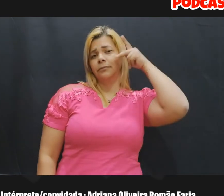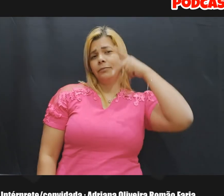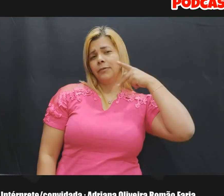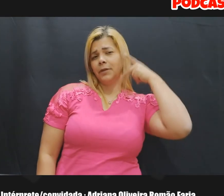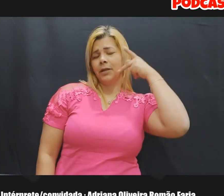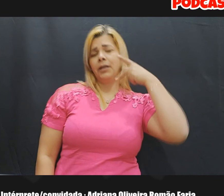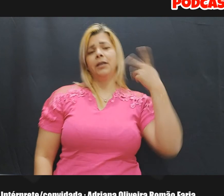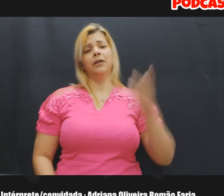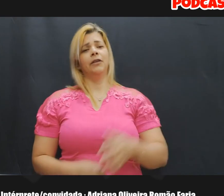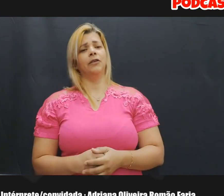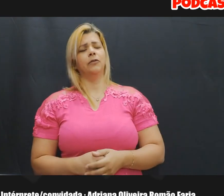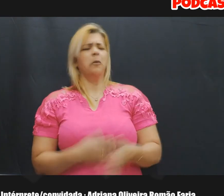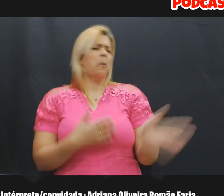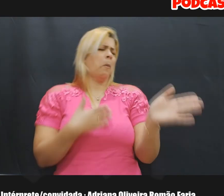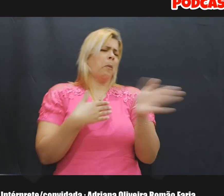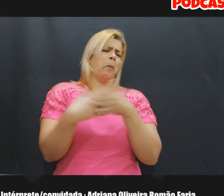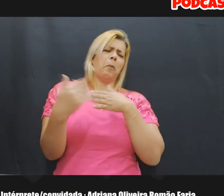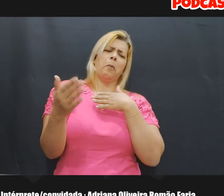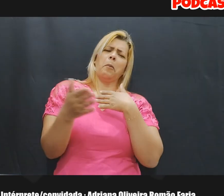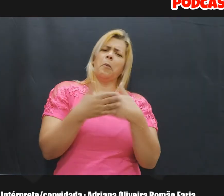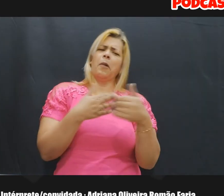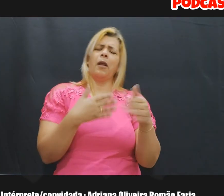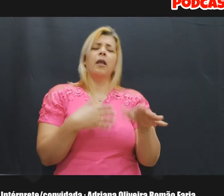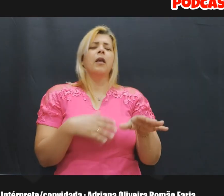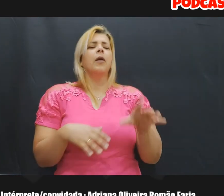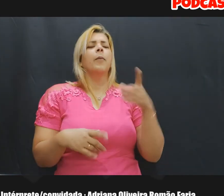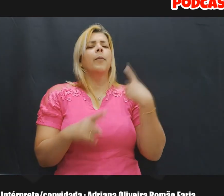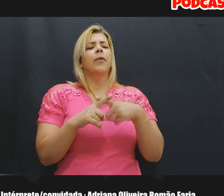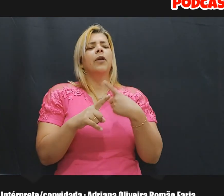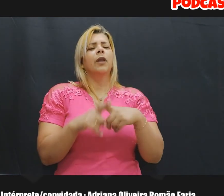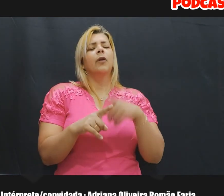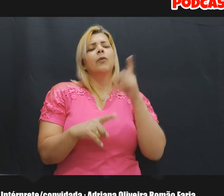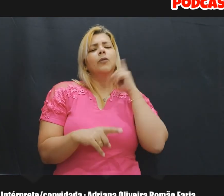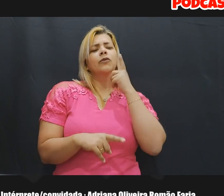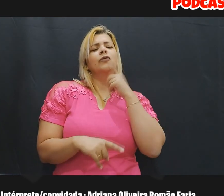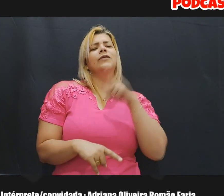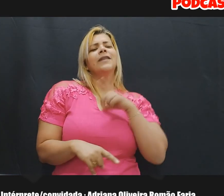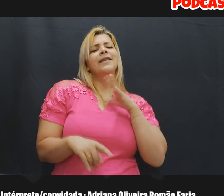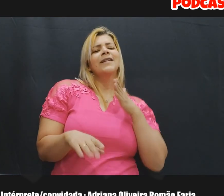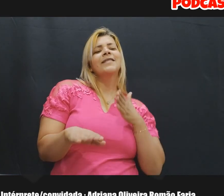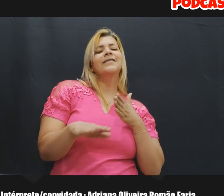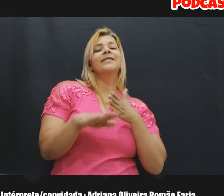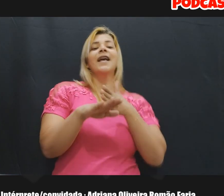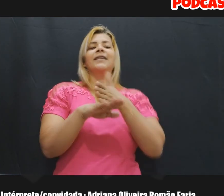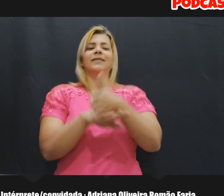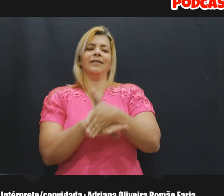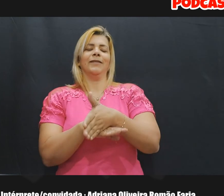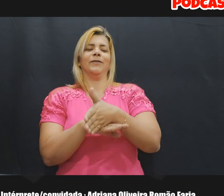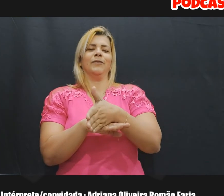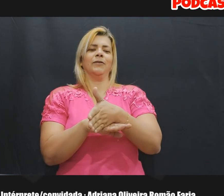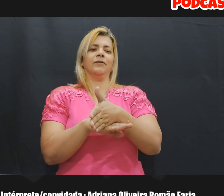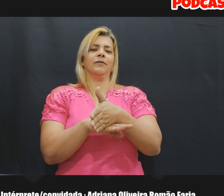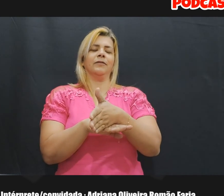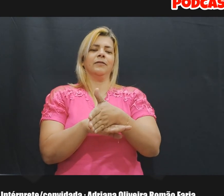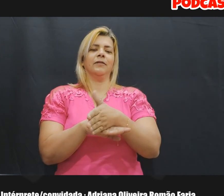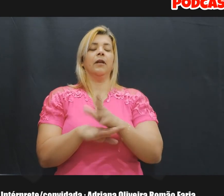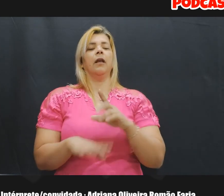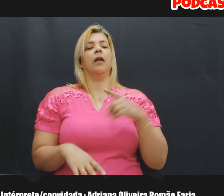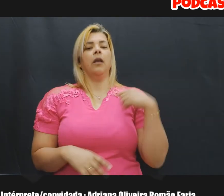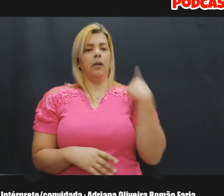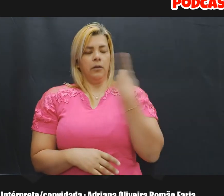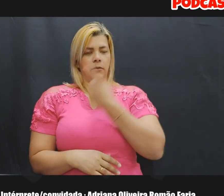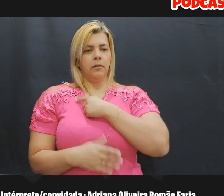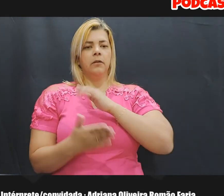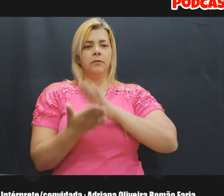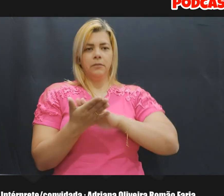político, sabe? Para todos os surdos terem esse acesso, porque nós,